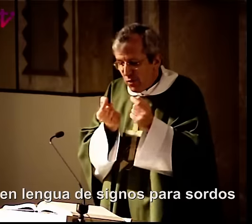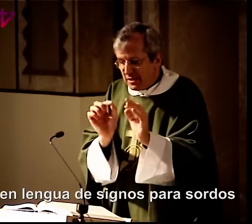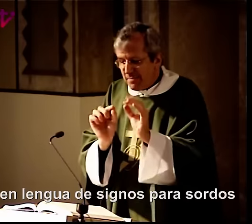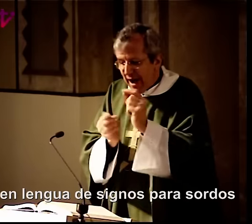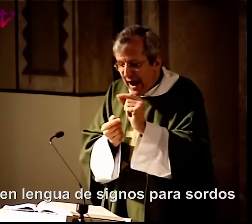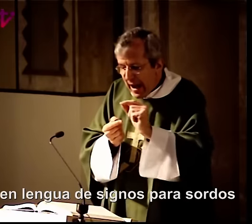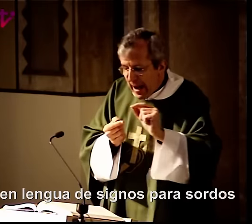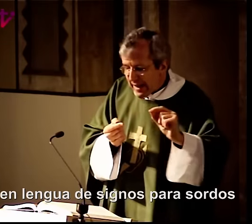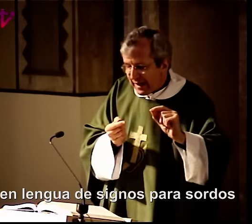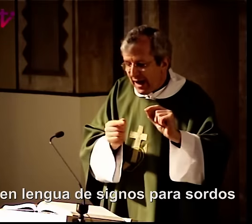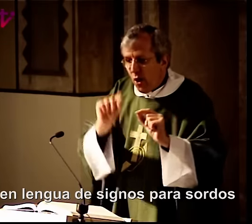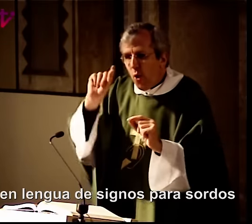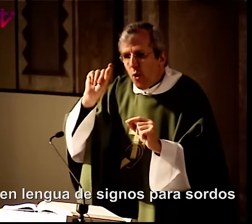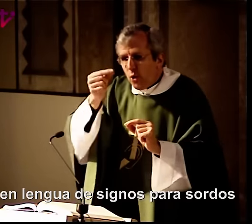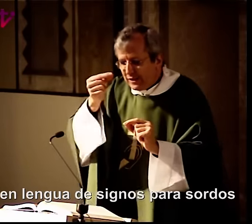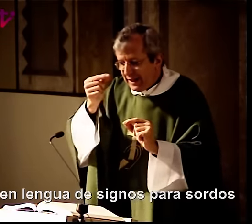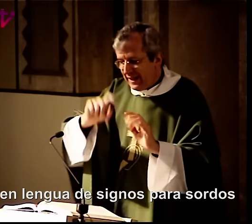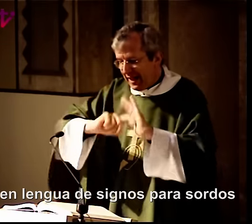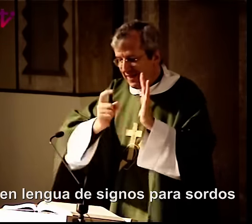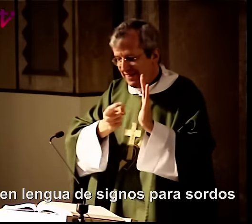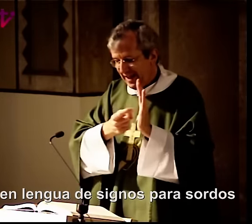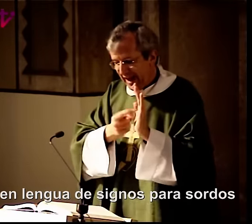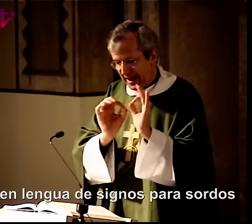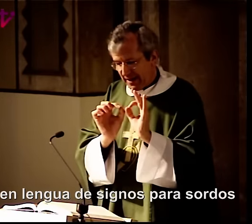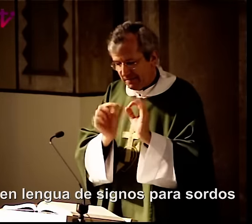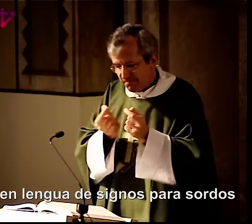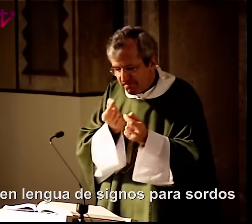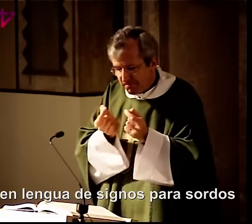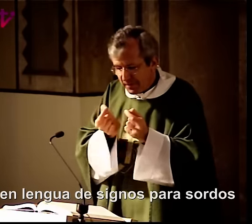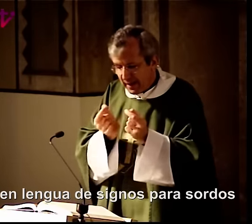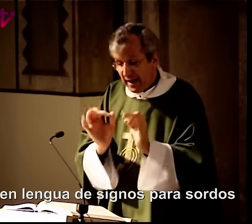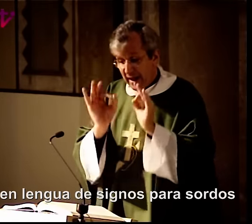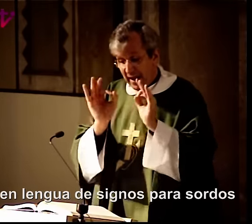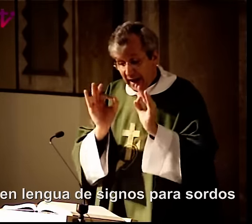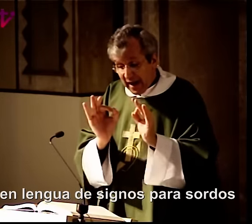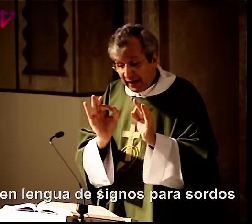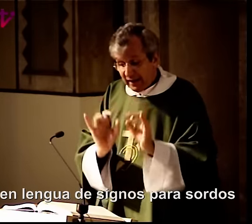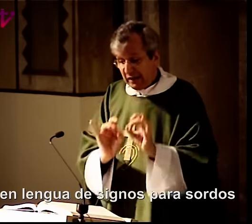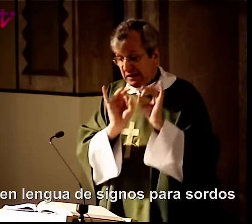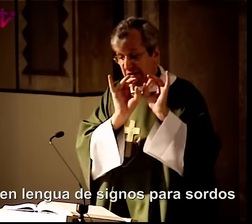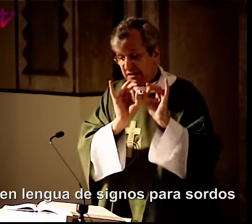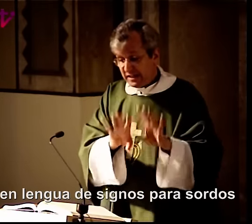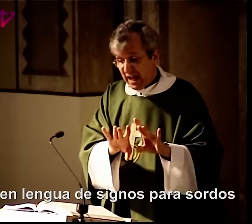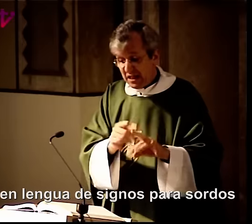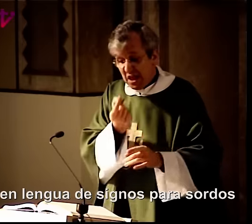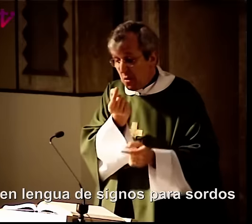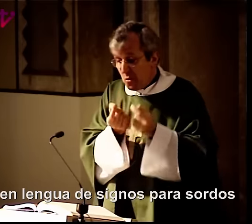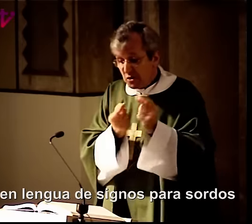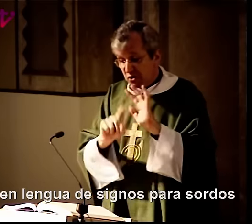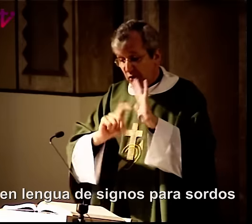última letra o tilde de la ley. El que se salte uno solo de